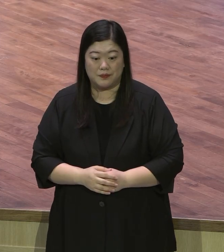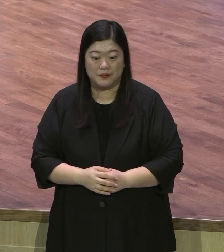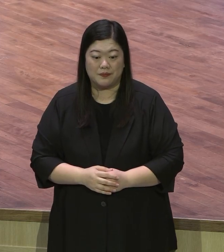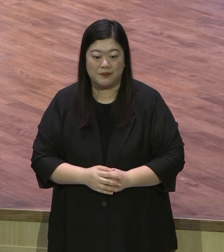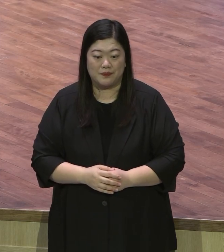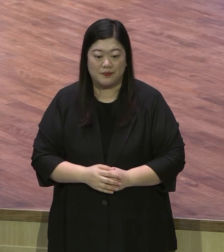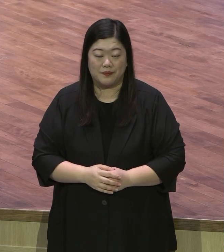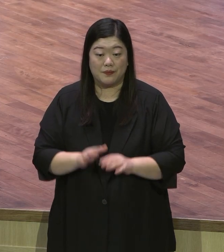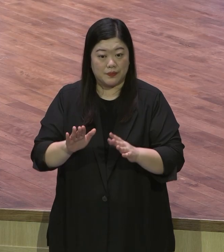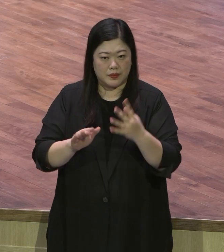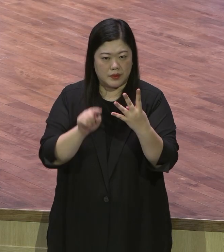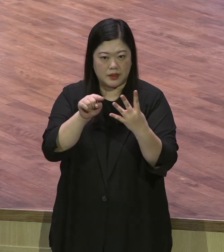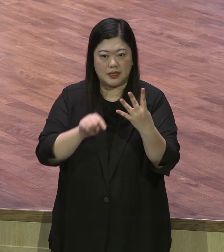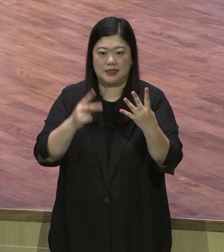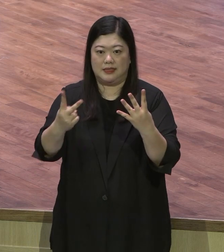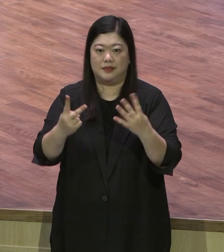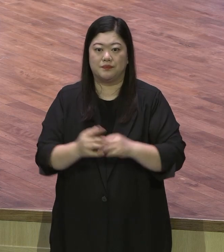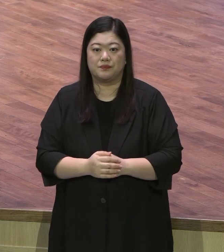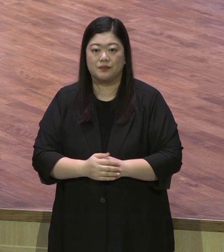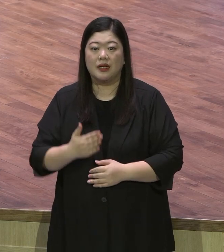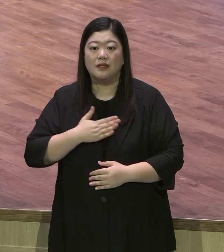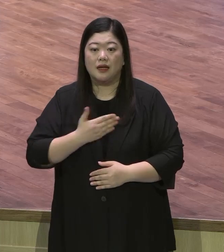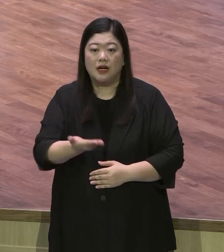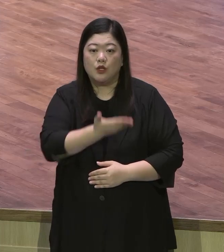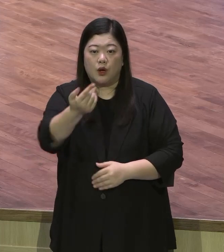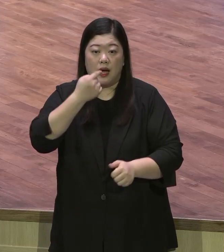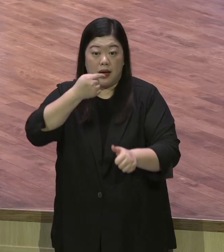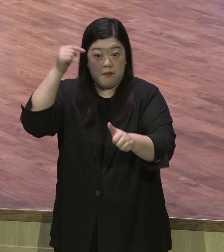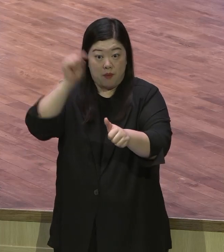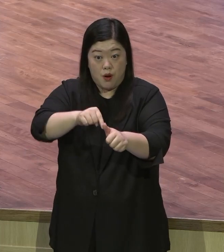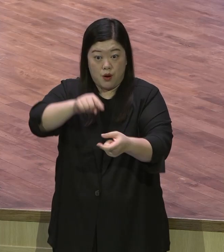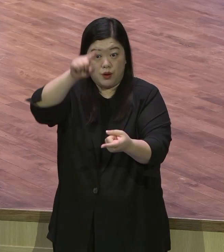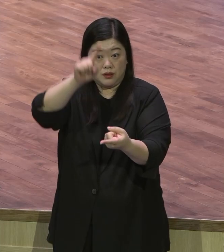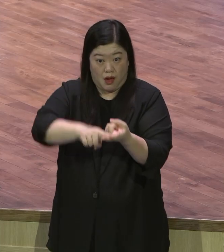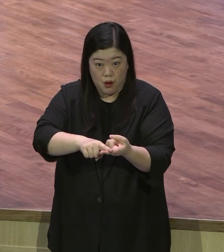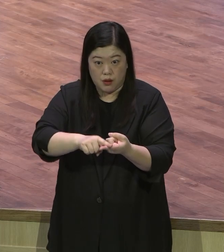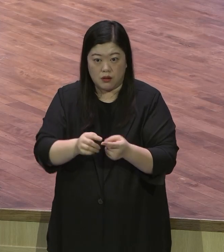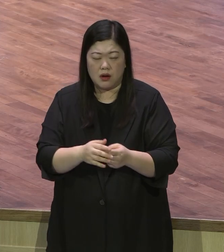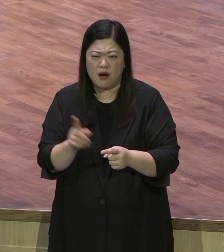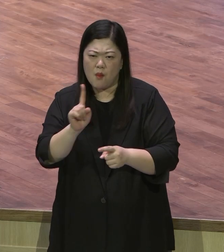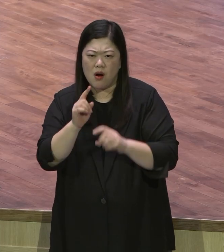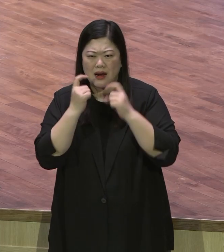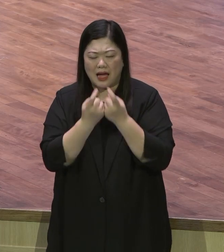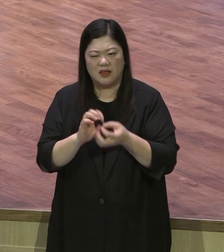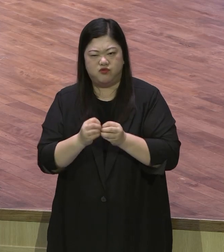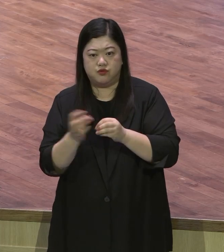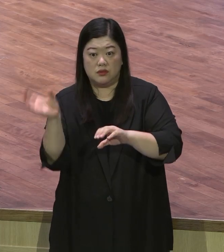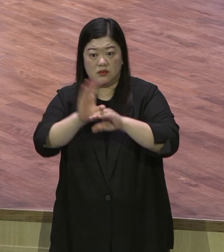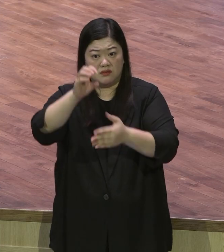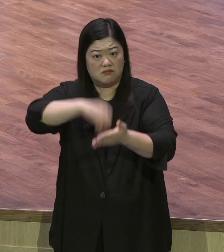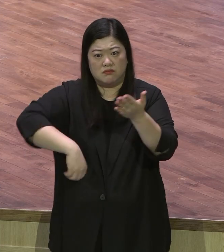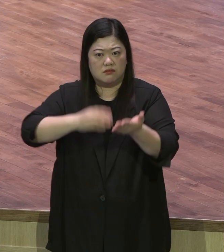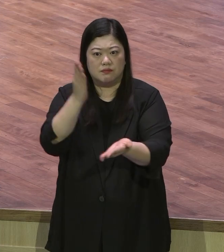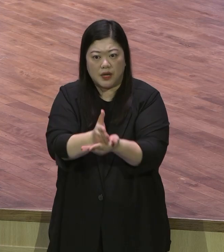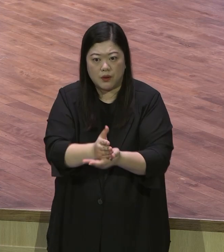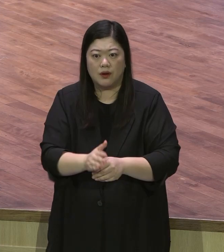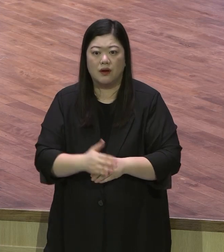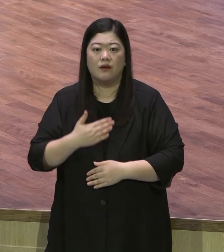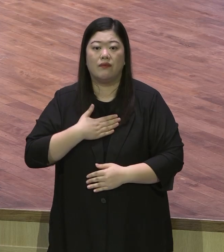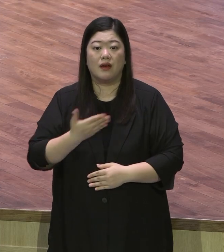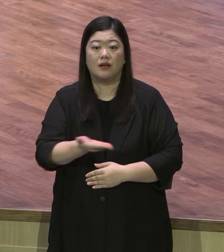자, 2절 봅니다. 내가 너에게 명령하는 말을 너희는 가감하지 말고 내가 너에게 내리는